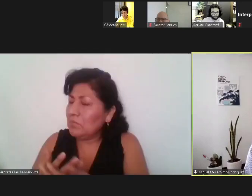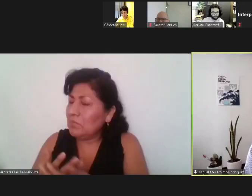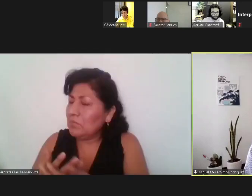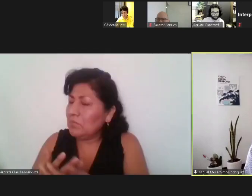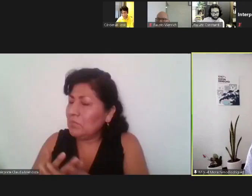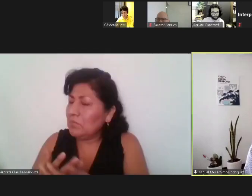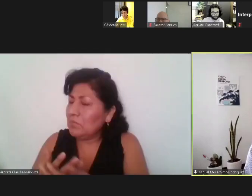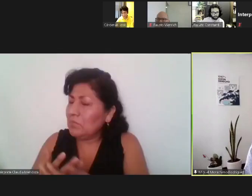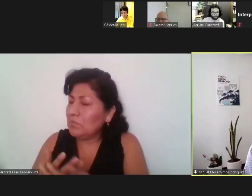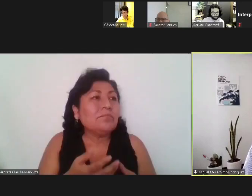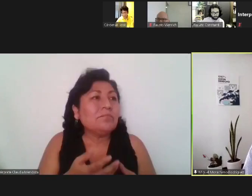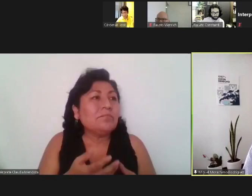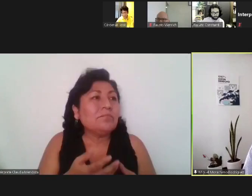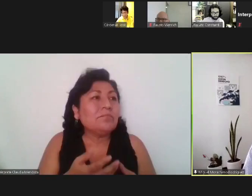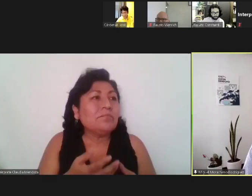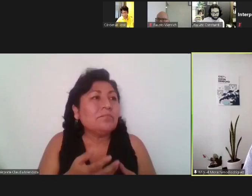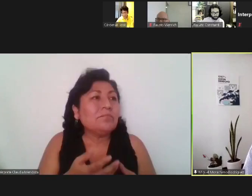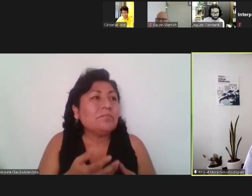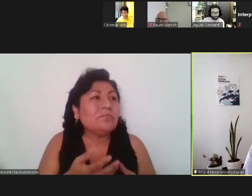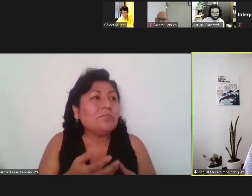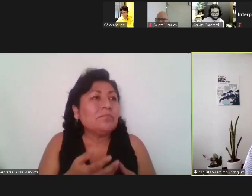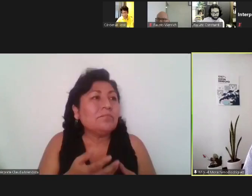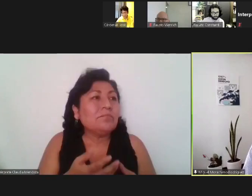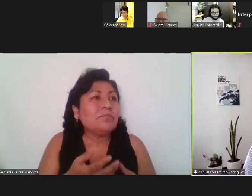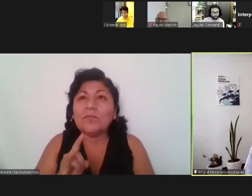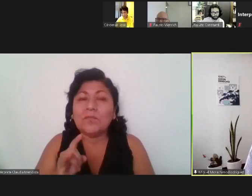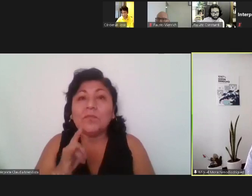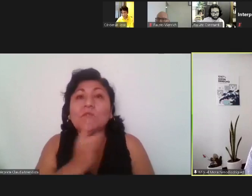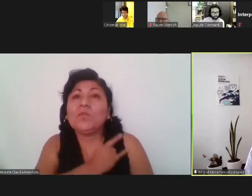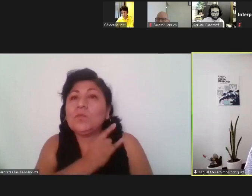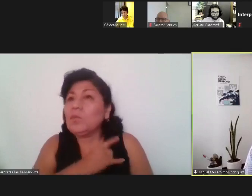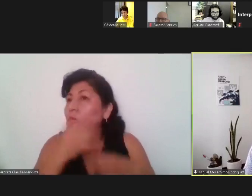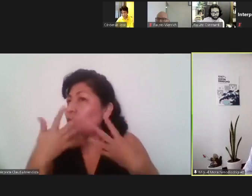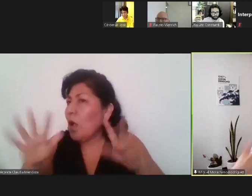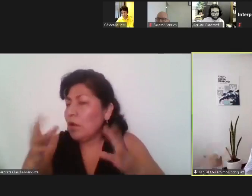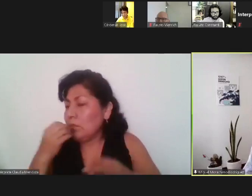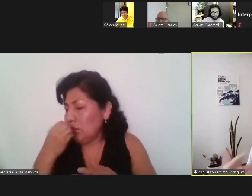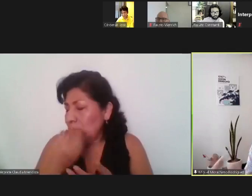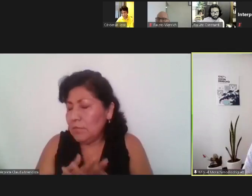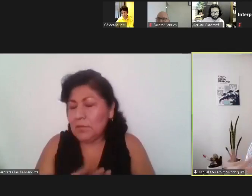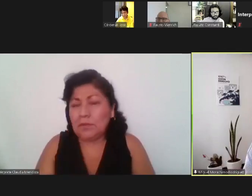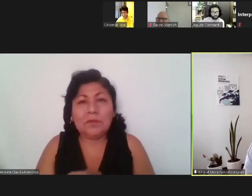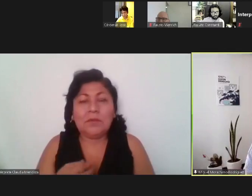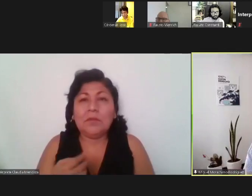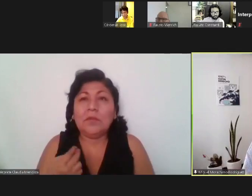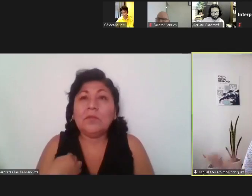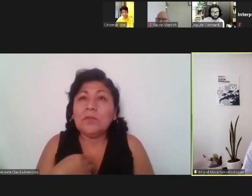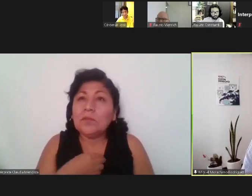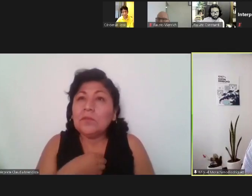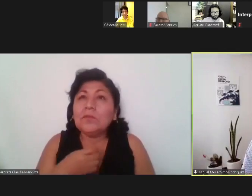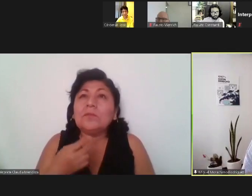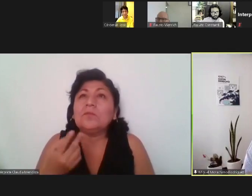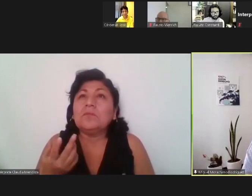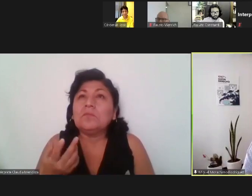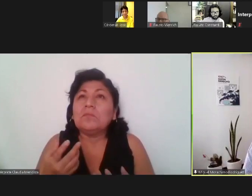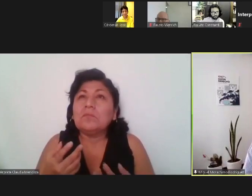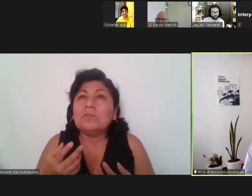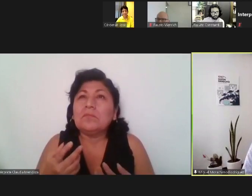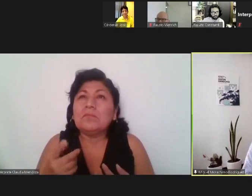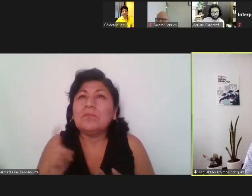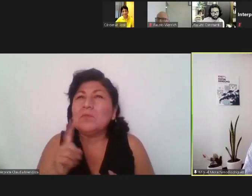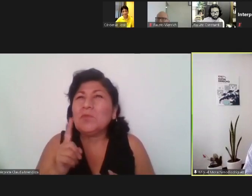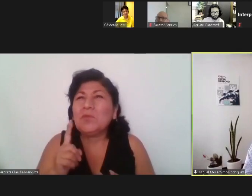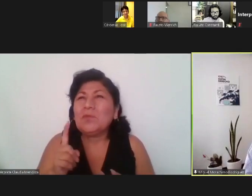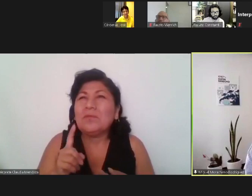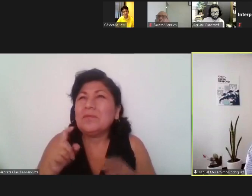entre sus colegas del trabajo, para nosotros sería espectacular. Y la verdad es que para nosotros encontramos que vengan a pedirnos permiso cada vez. Es un poco pesado, ¿no? Porque si